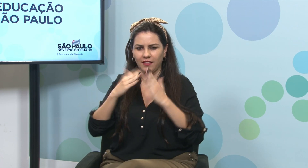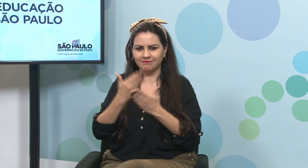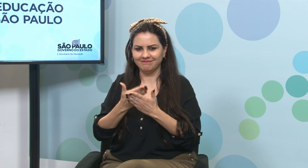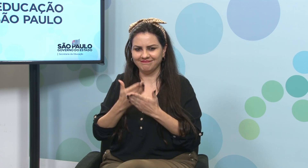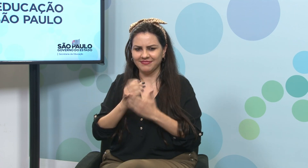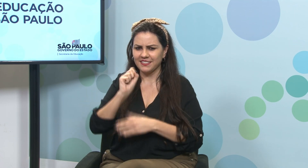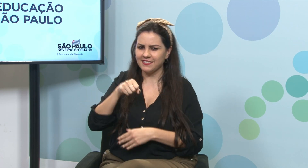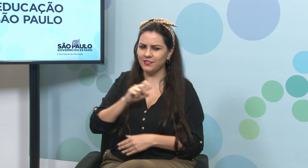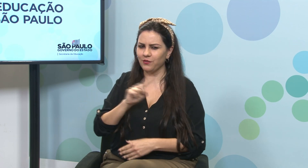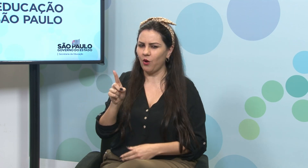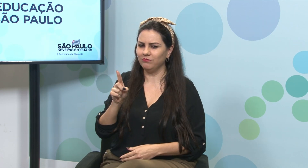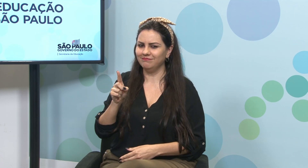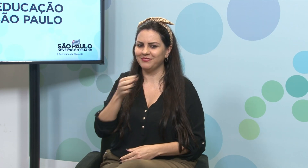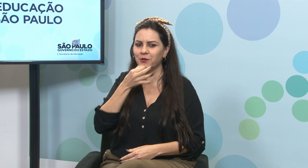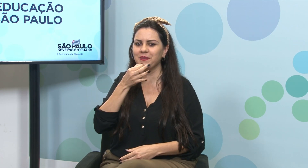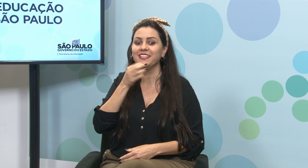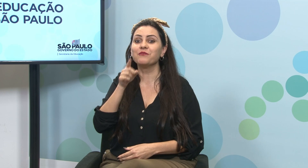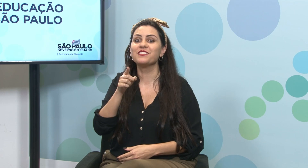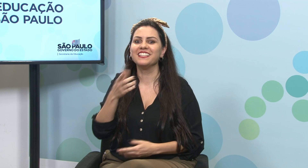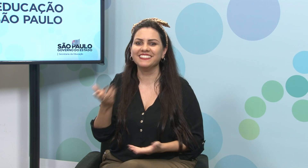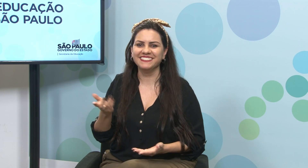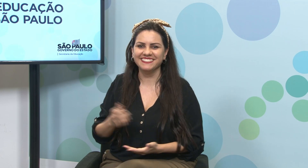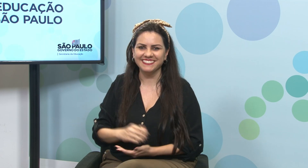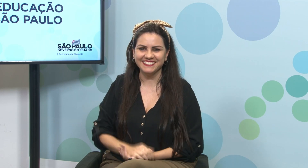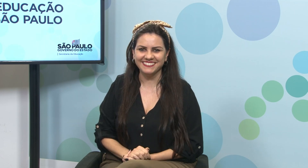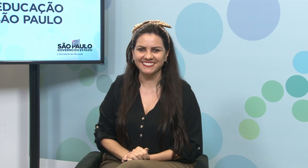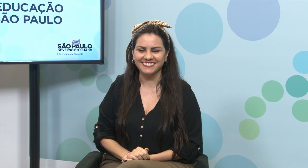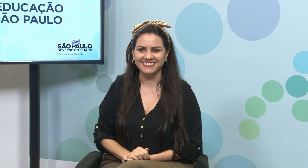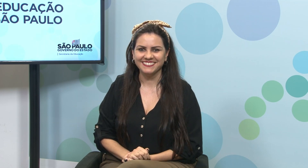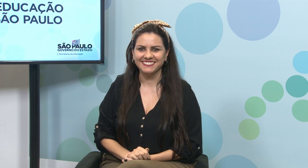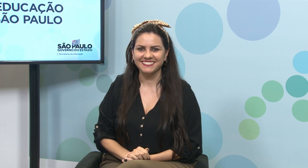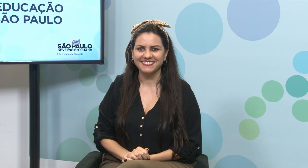Escola? Sim ou não? Opinião, você.